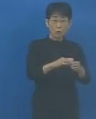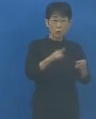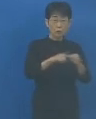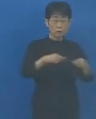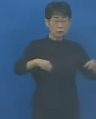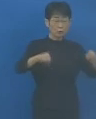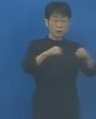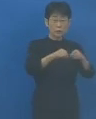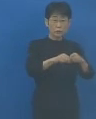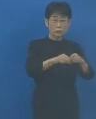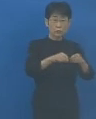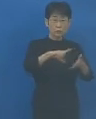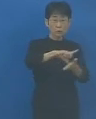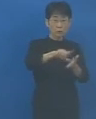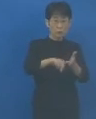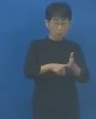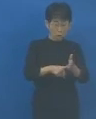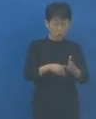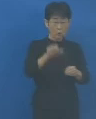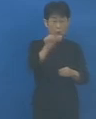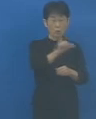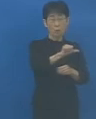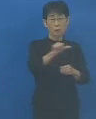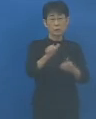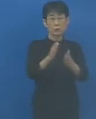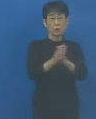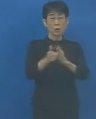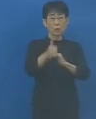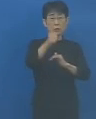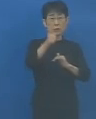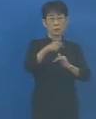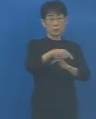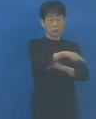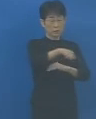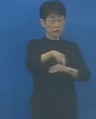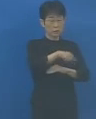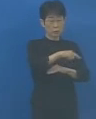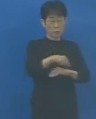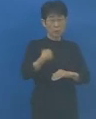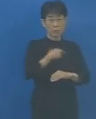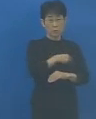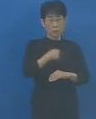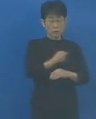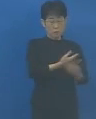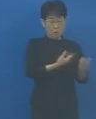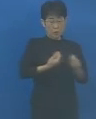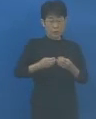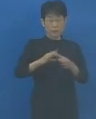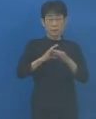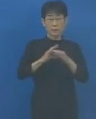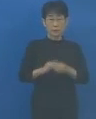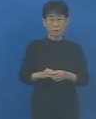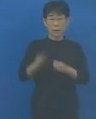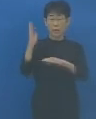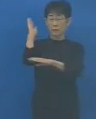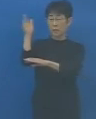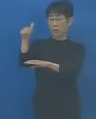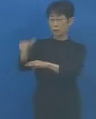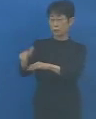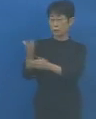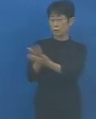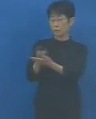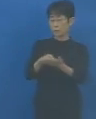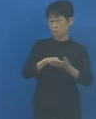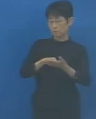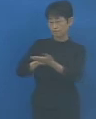でも危機意識を持っておりまして、まあ、これについて政府等へ要請活動をしようというように